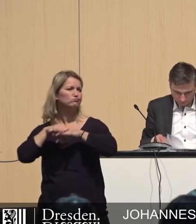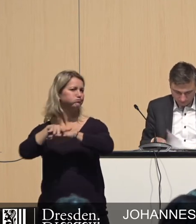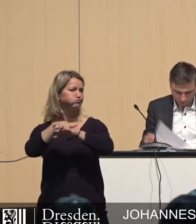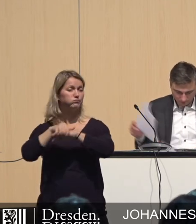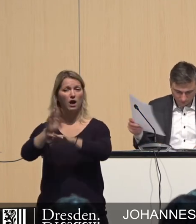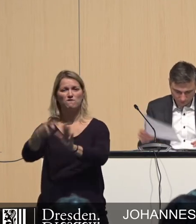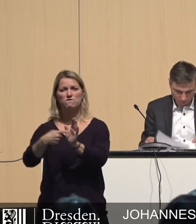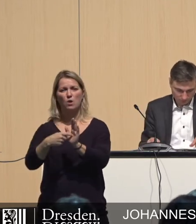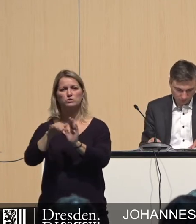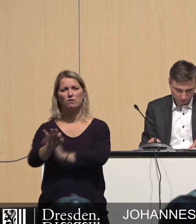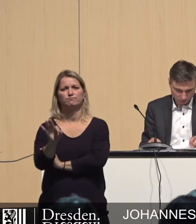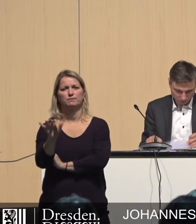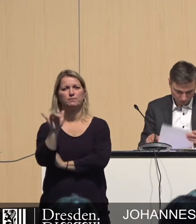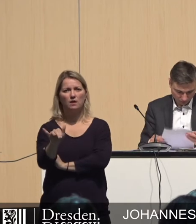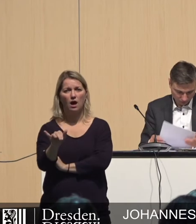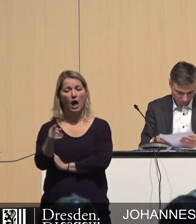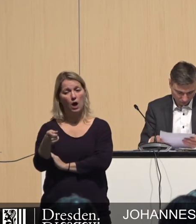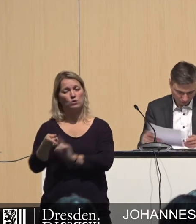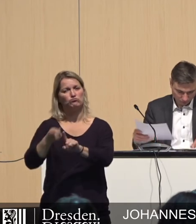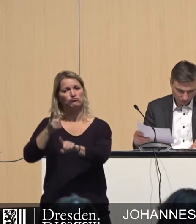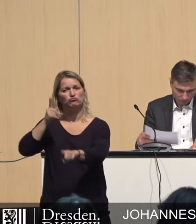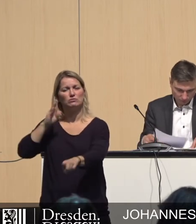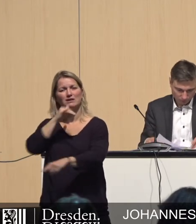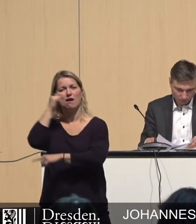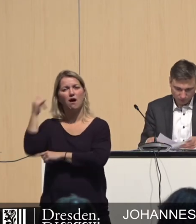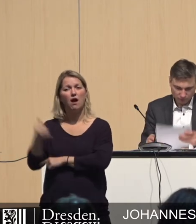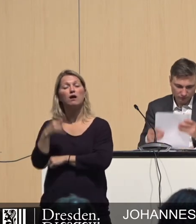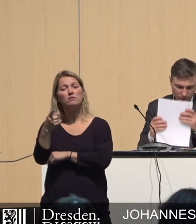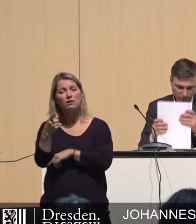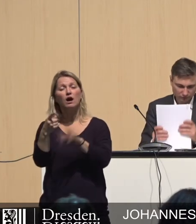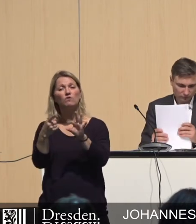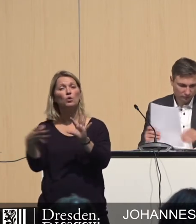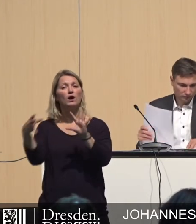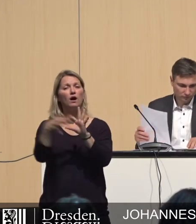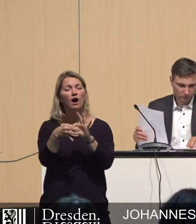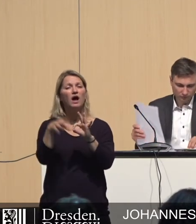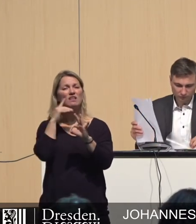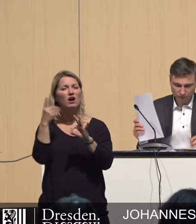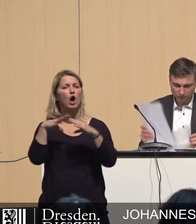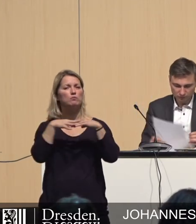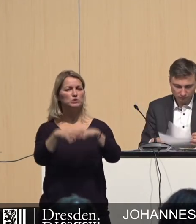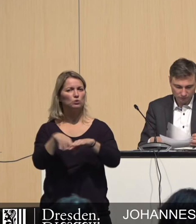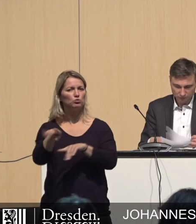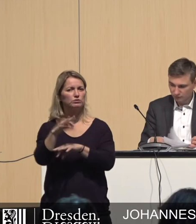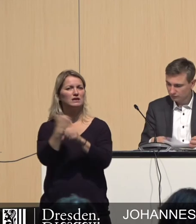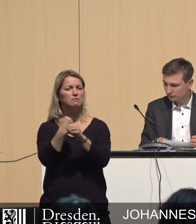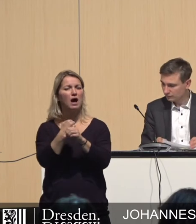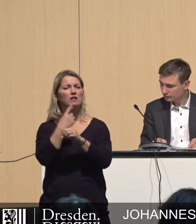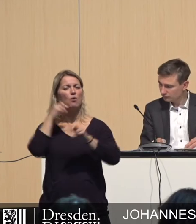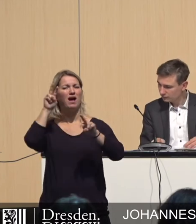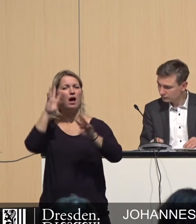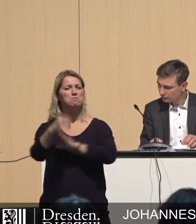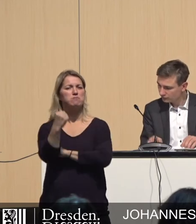auch ausdrücklich, dass die Drewag in den letzten Jahren Schritte zur Dekarbonisierung gegangen ist, vor allem durch den